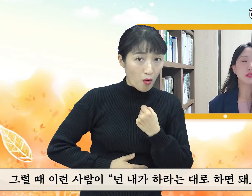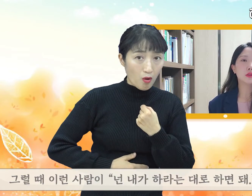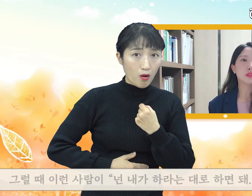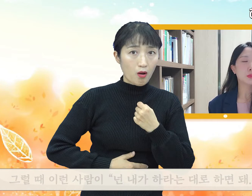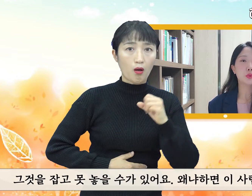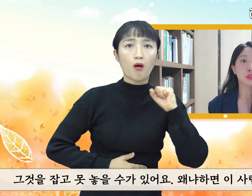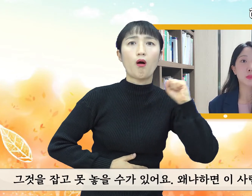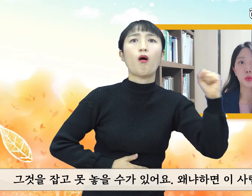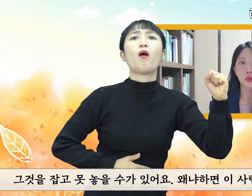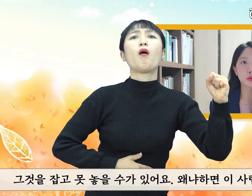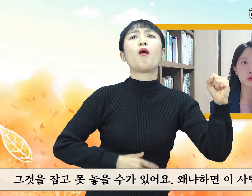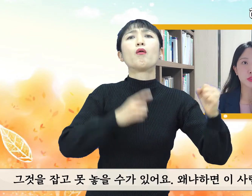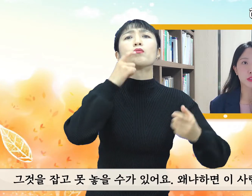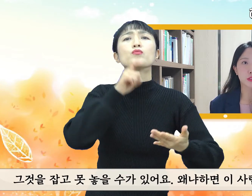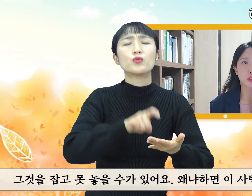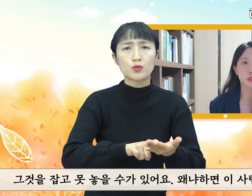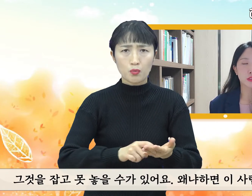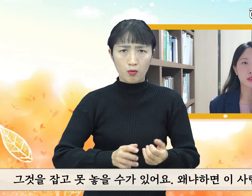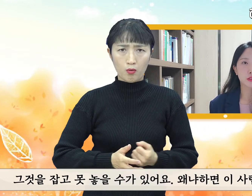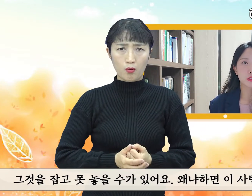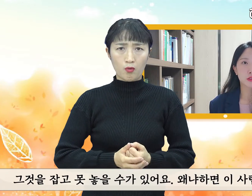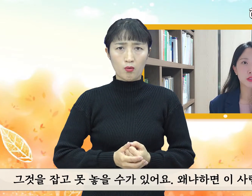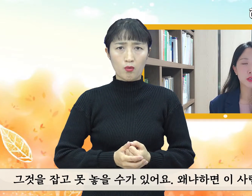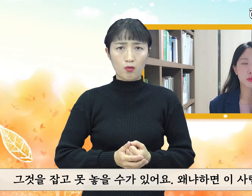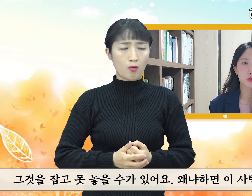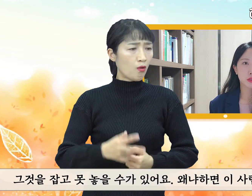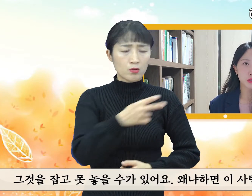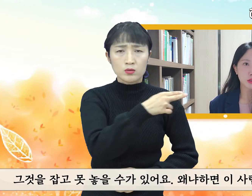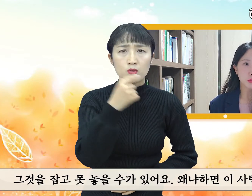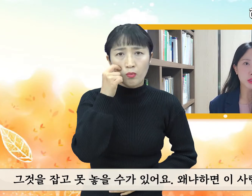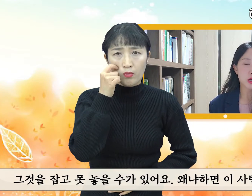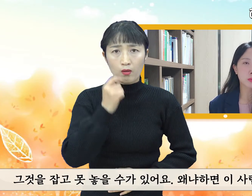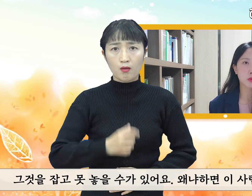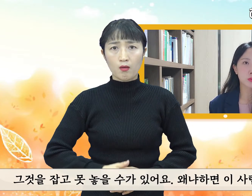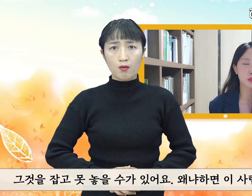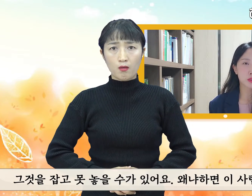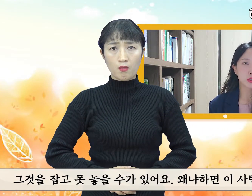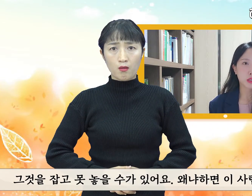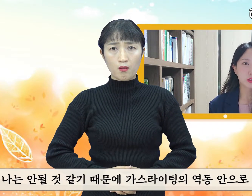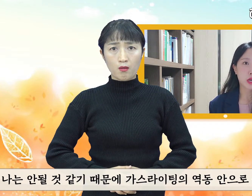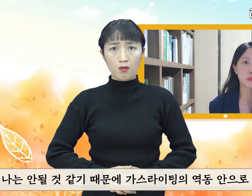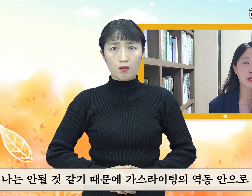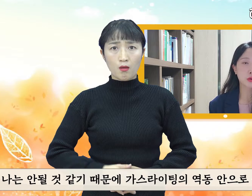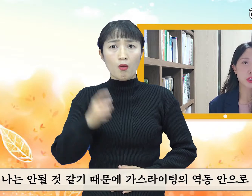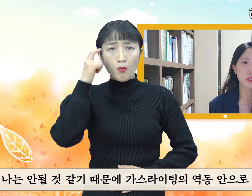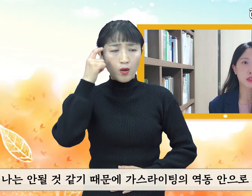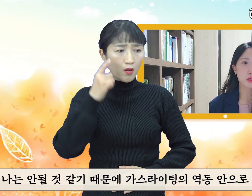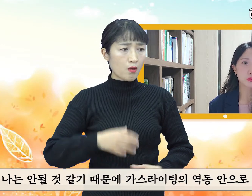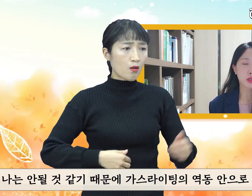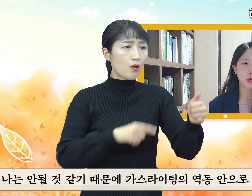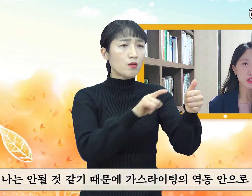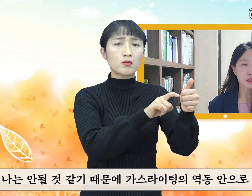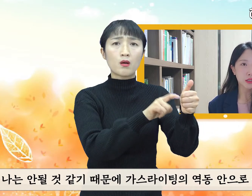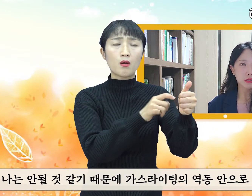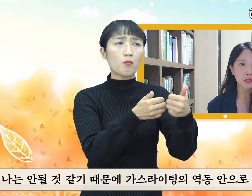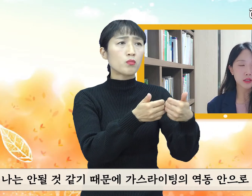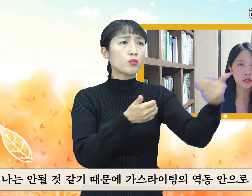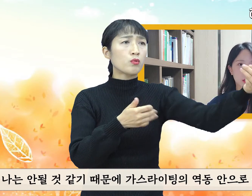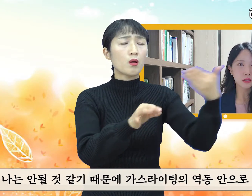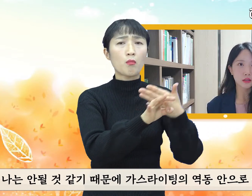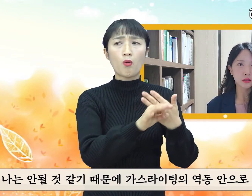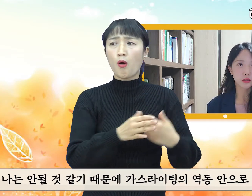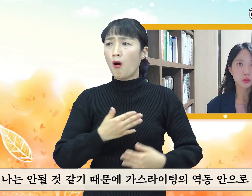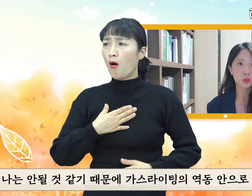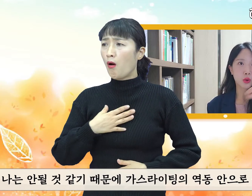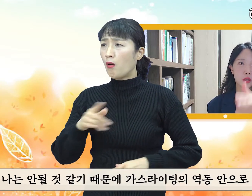했을 때 그거를 잡고 이제 못 나올 수가 있어요. 왜냐면 이 사람이 가버리면 진짜 나는 안 될 것 같기 때문에 그